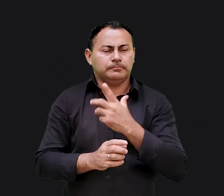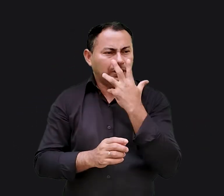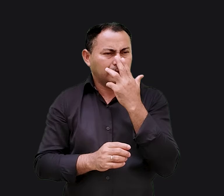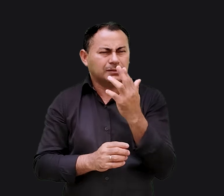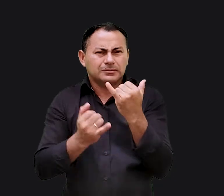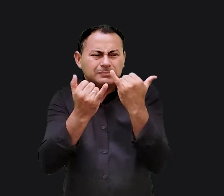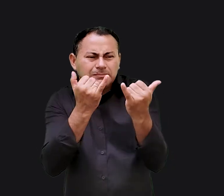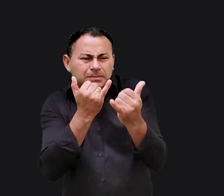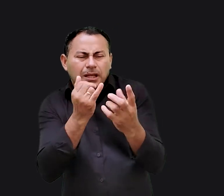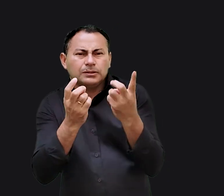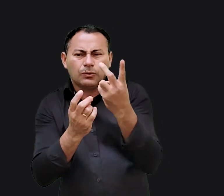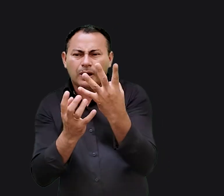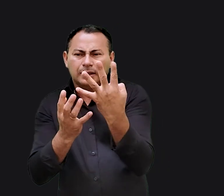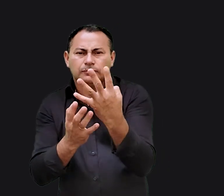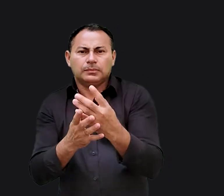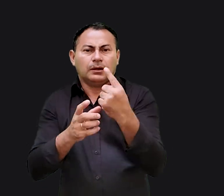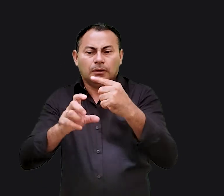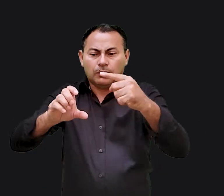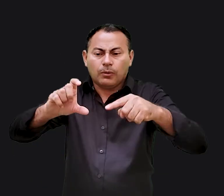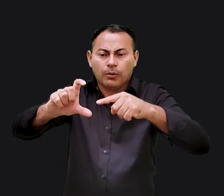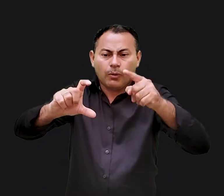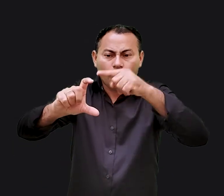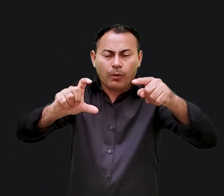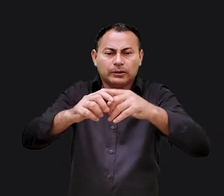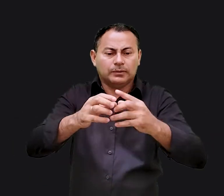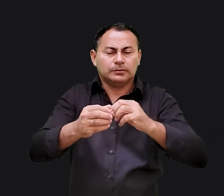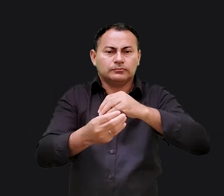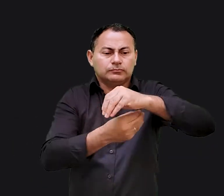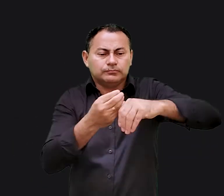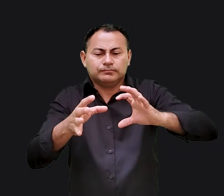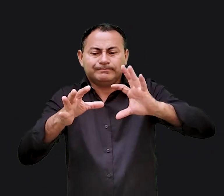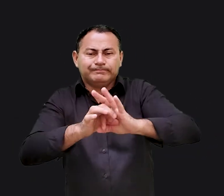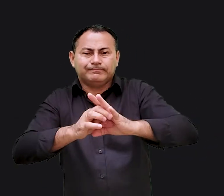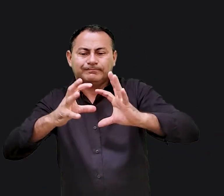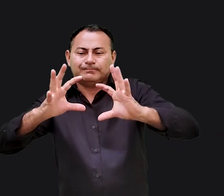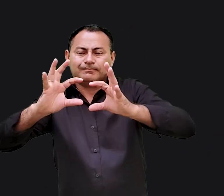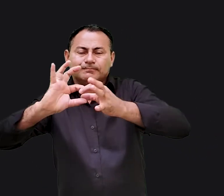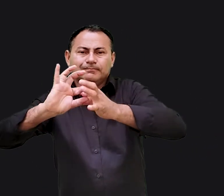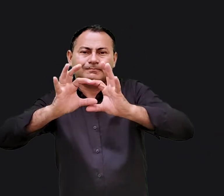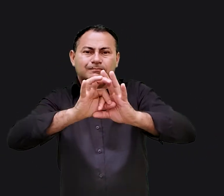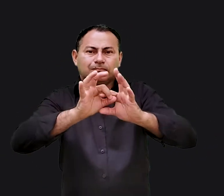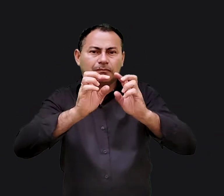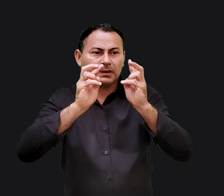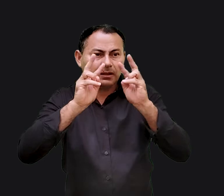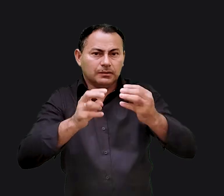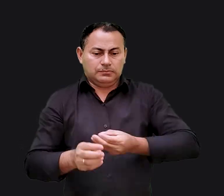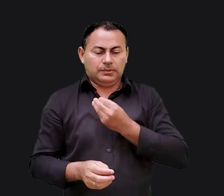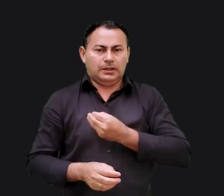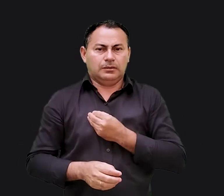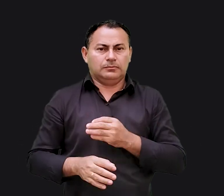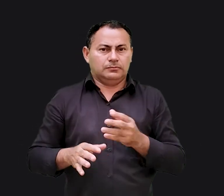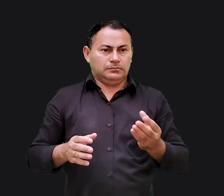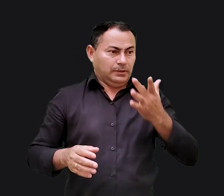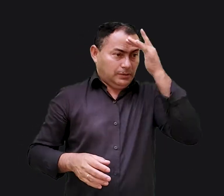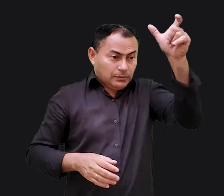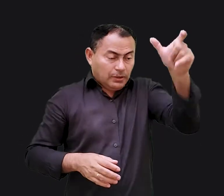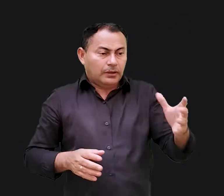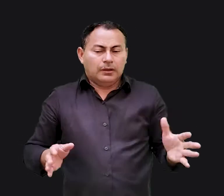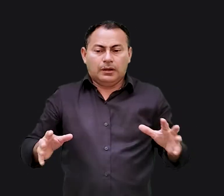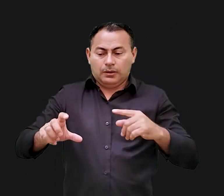tinham aparência semelhante. Cada roda parecia estar entrosada na outra. Quando os seres viventes se moviam, as rodas ao